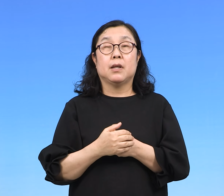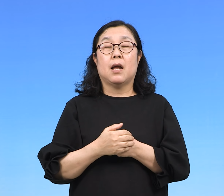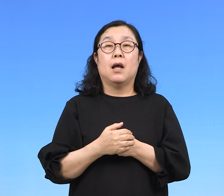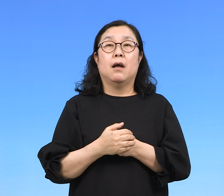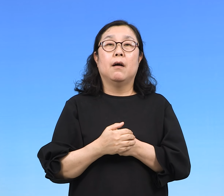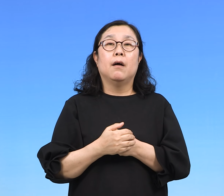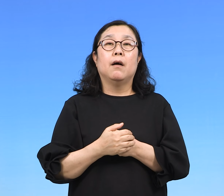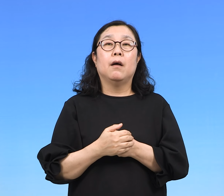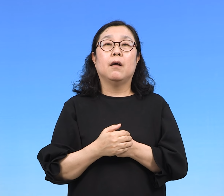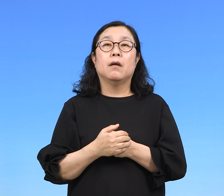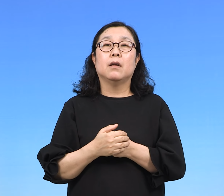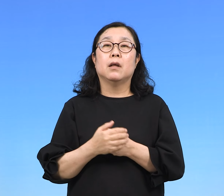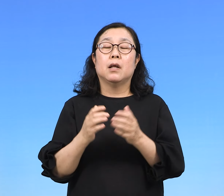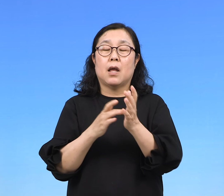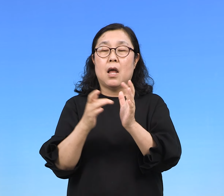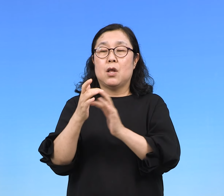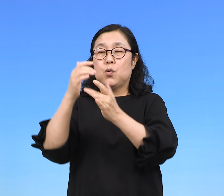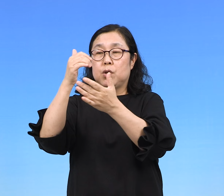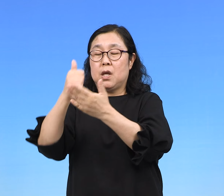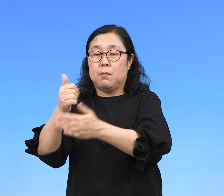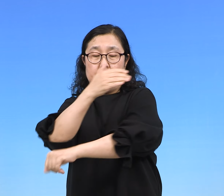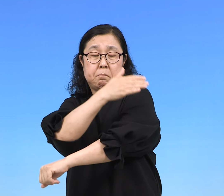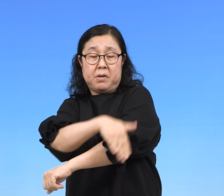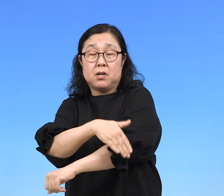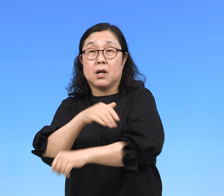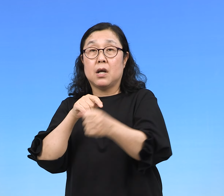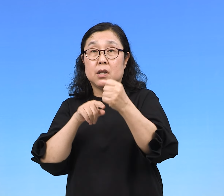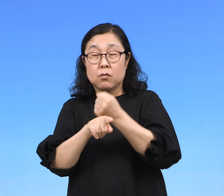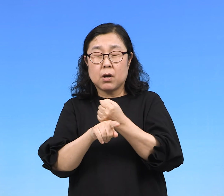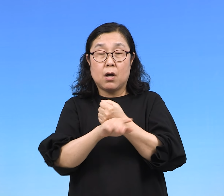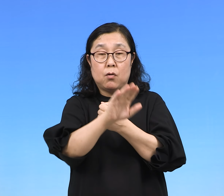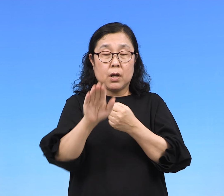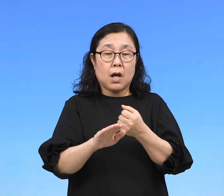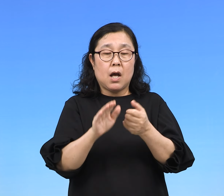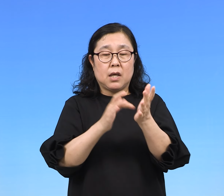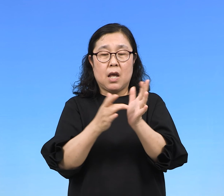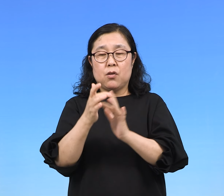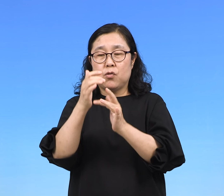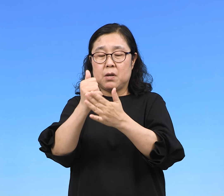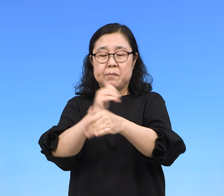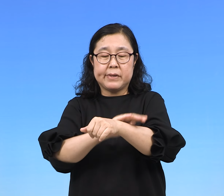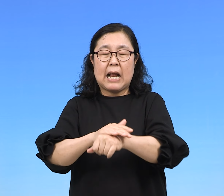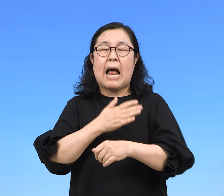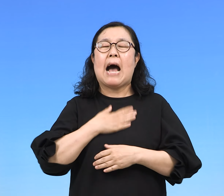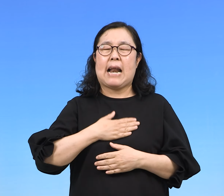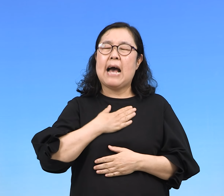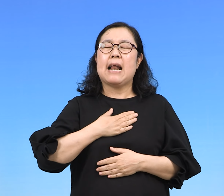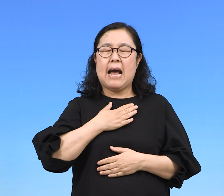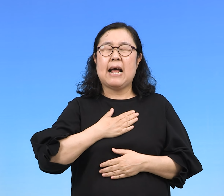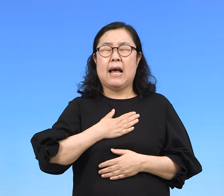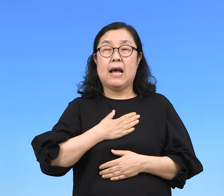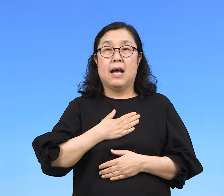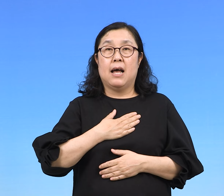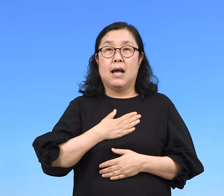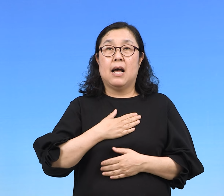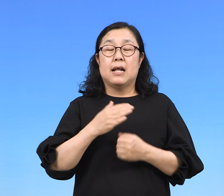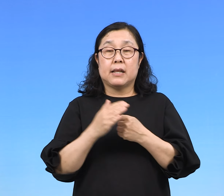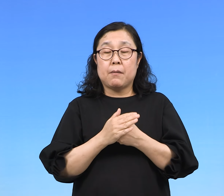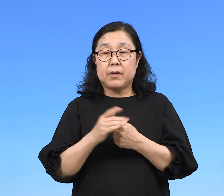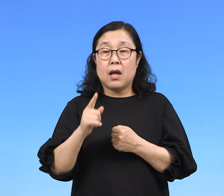이 참 아이러니한 게요, 그들이 예수님을 배척한 이유가 우리가 예수 잘 안다, 예수님을 잘